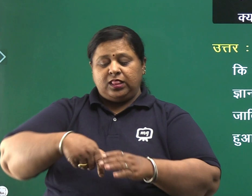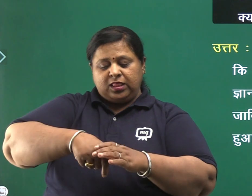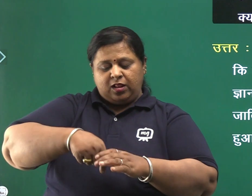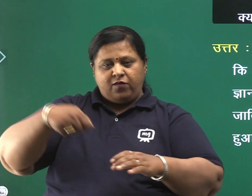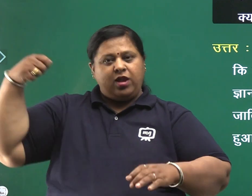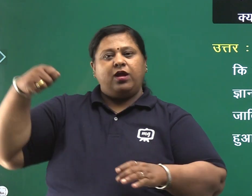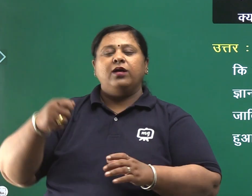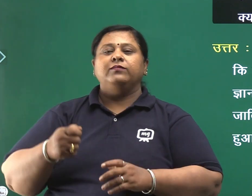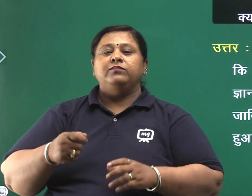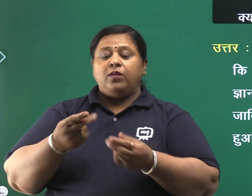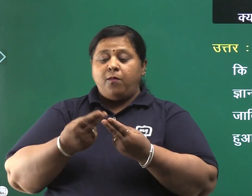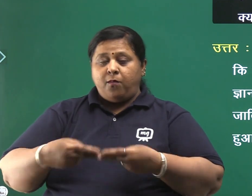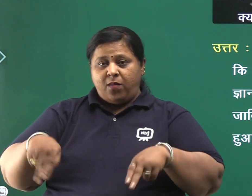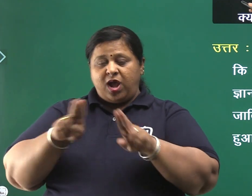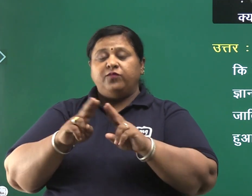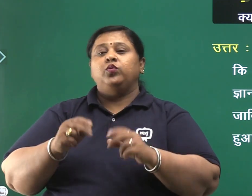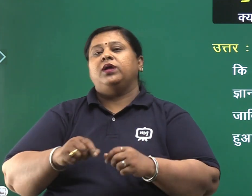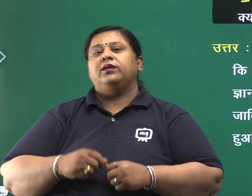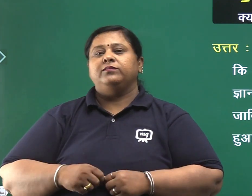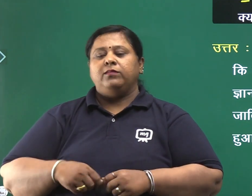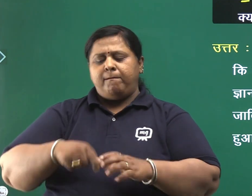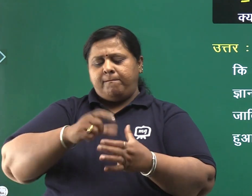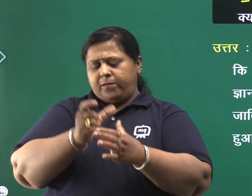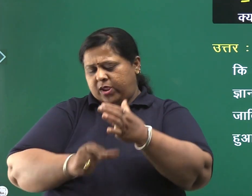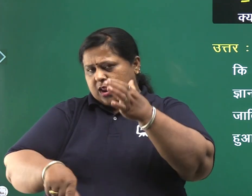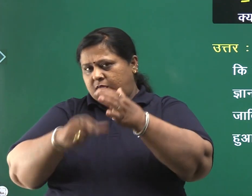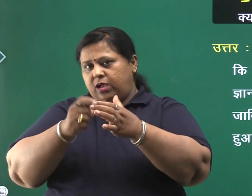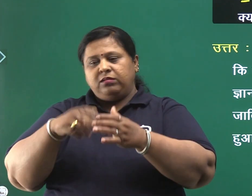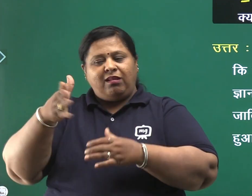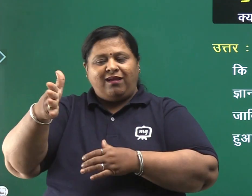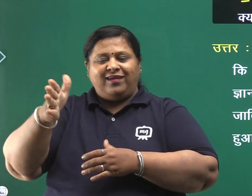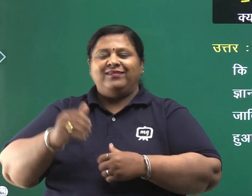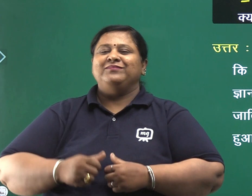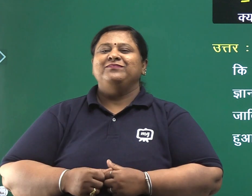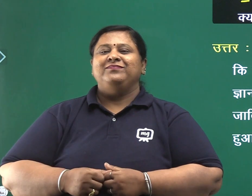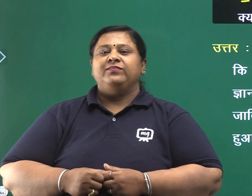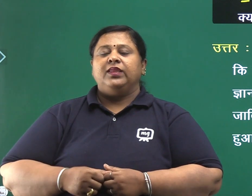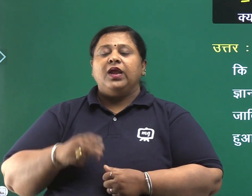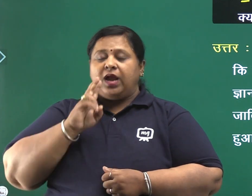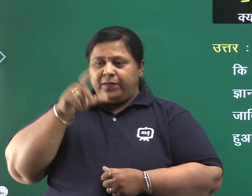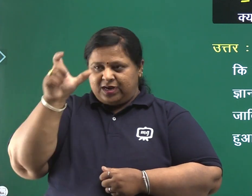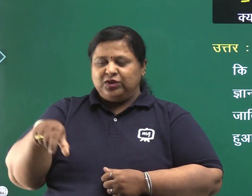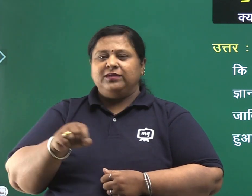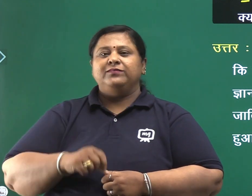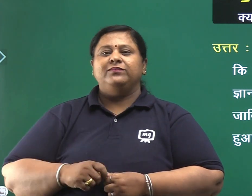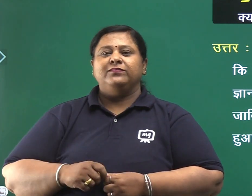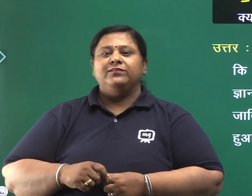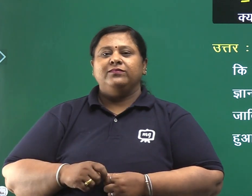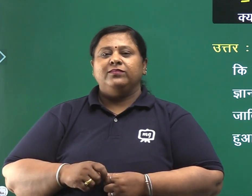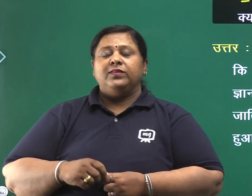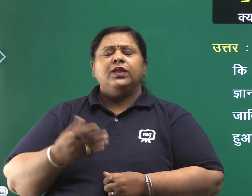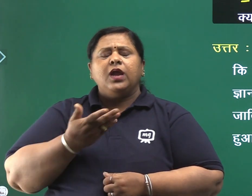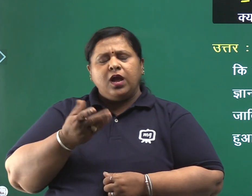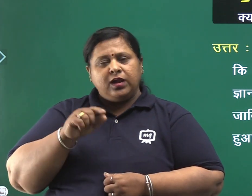तलवार का महत्व होता है, म्यान का नहीं। कबीर